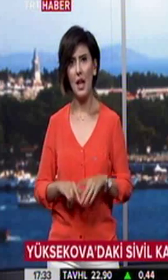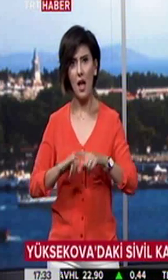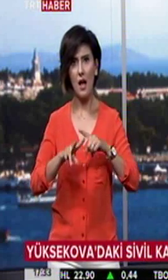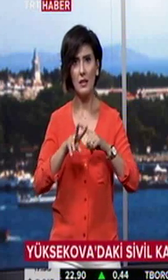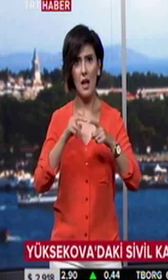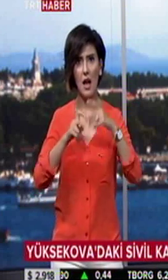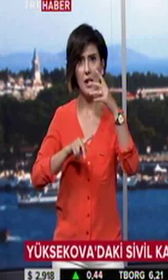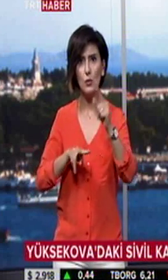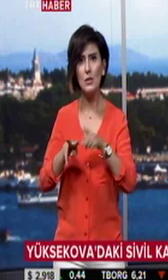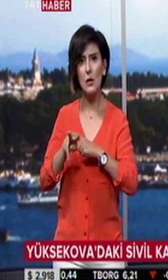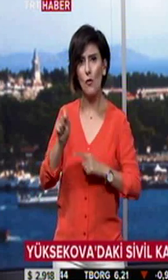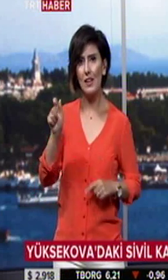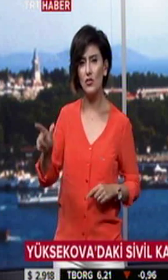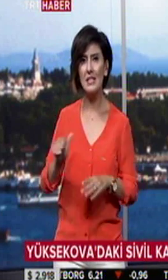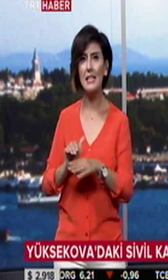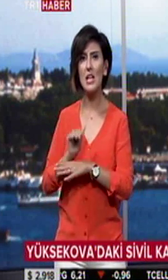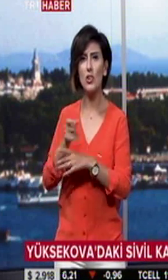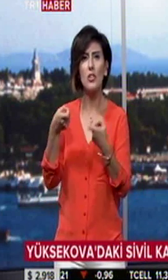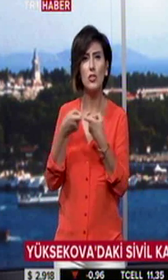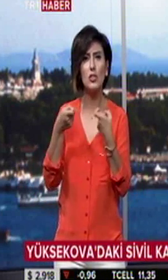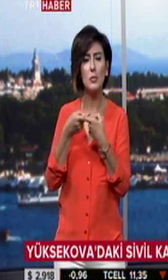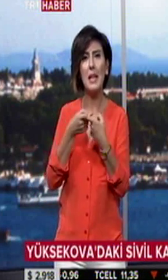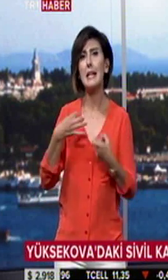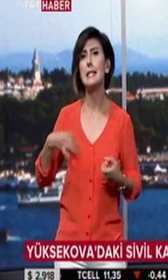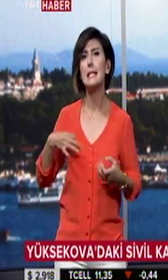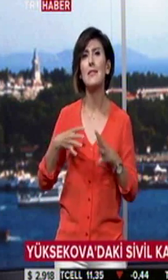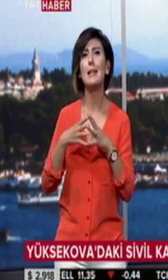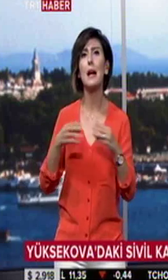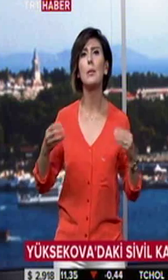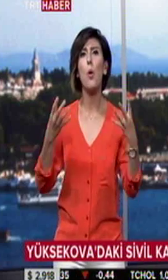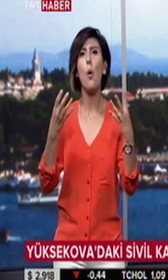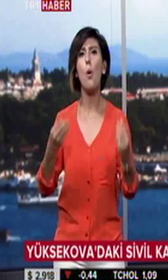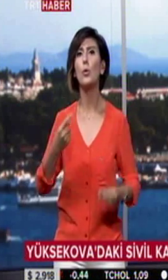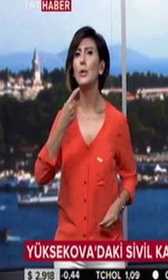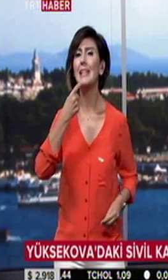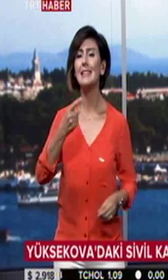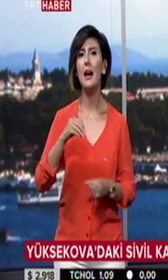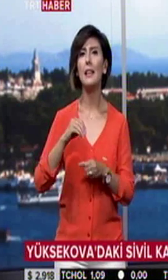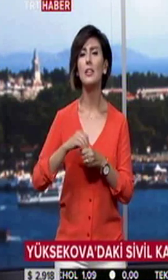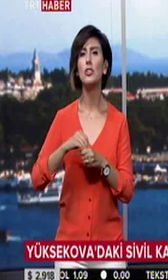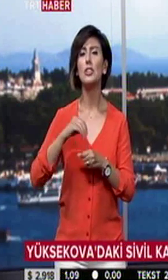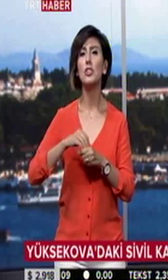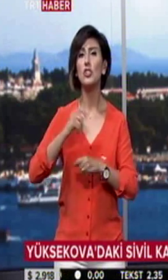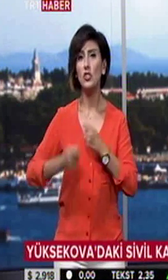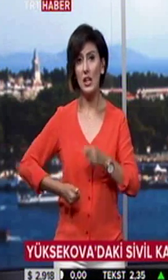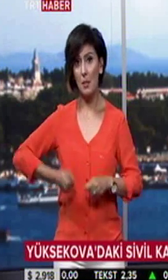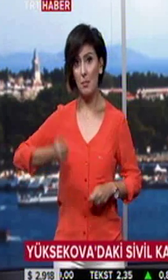Hakkari'nin Yüksekova ilçesinde yaşanan çatışmalarda sivil kayıpların olduğu iddiaları için İçişleri